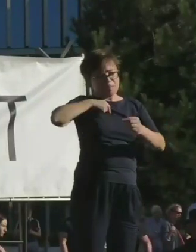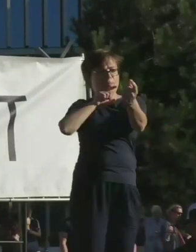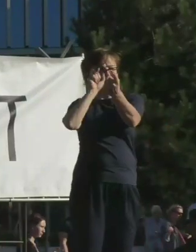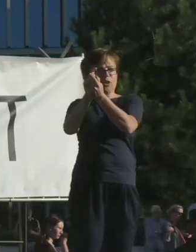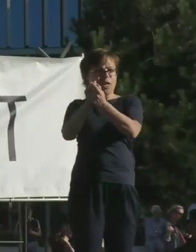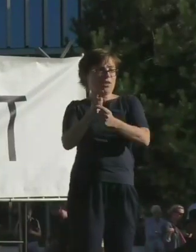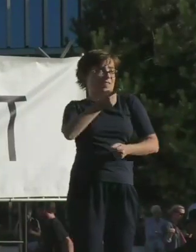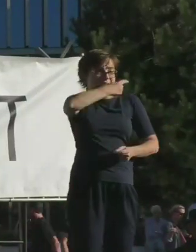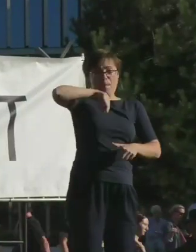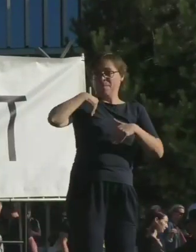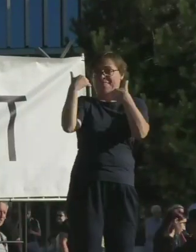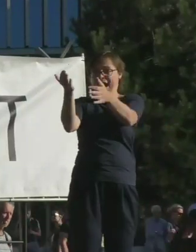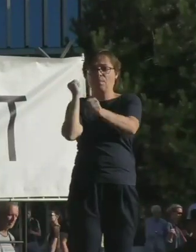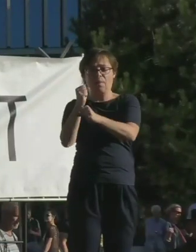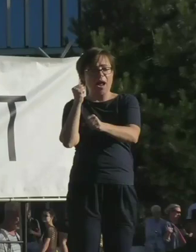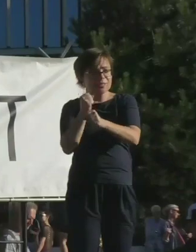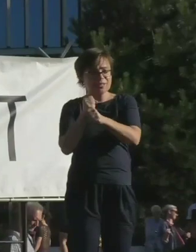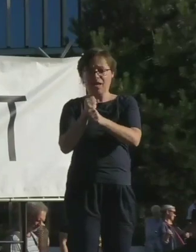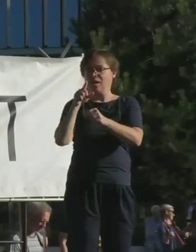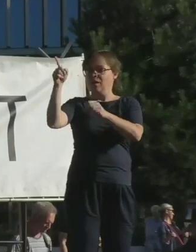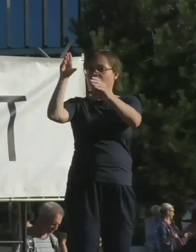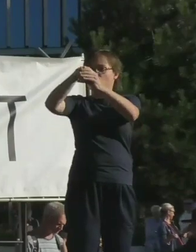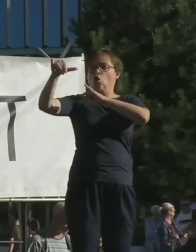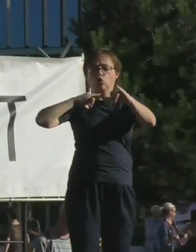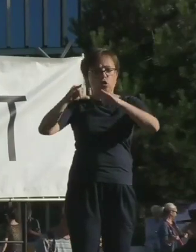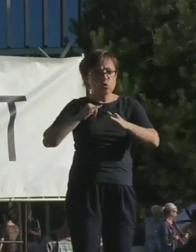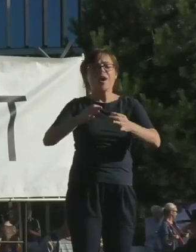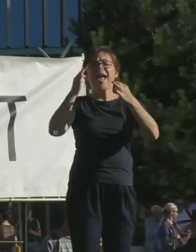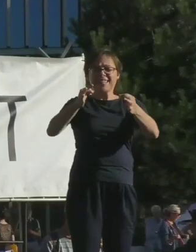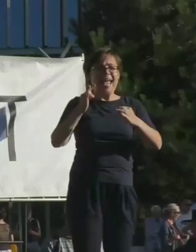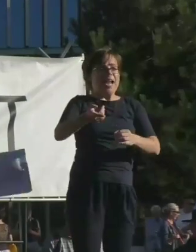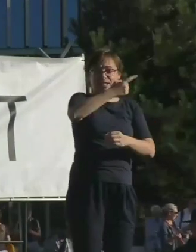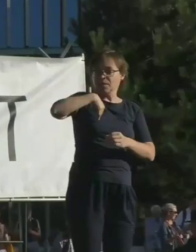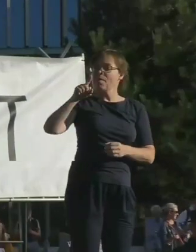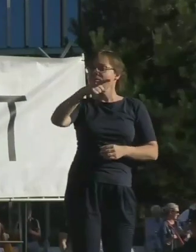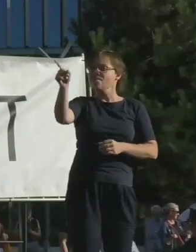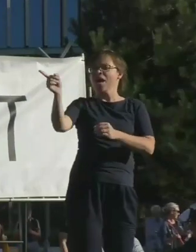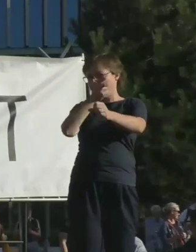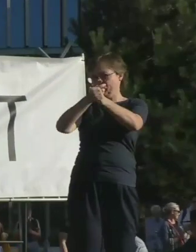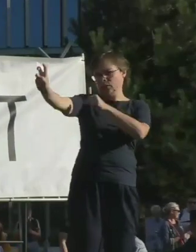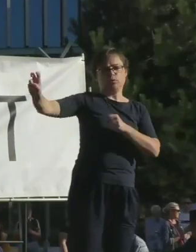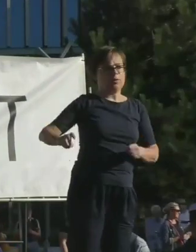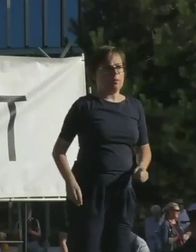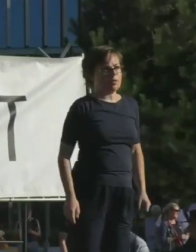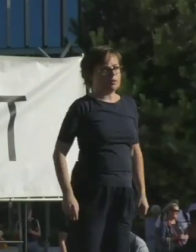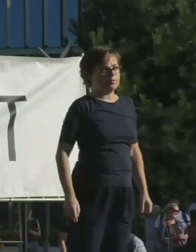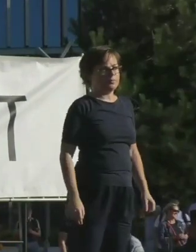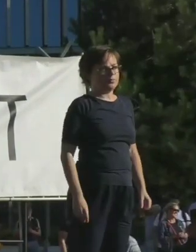was zatrudniałyśmy w tym rządzie i my was teraz zwalniamy.